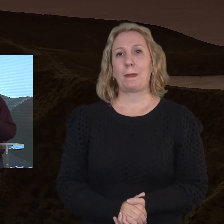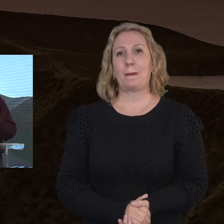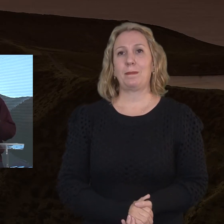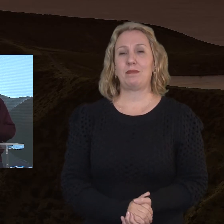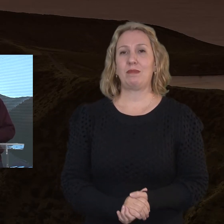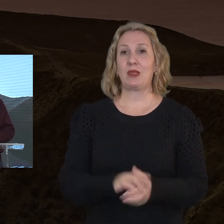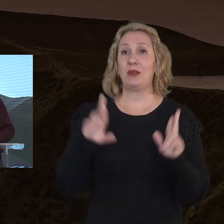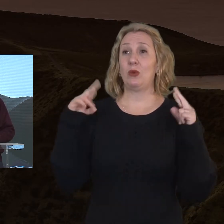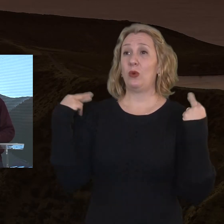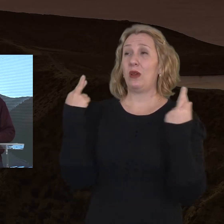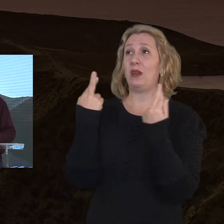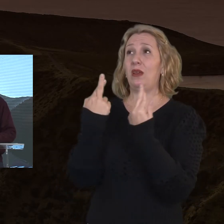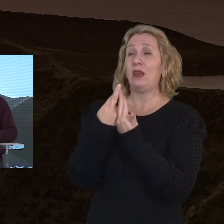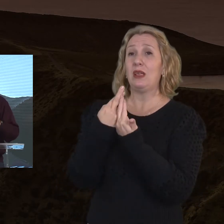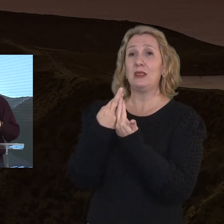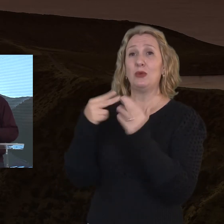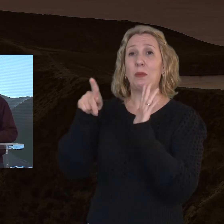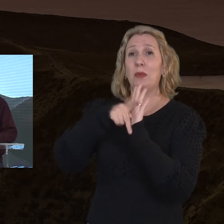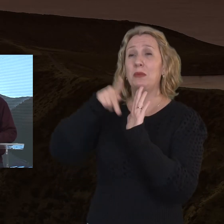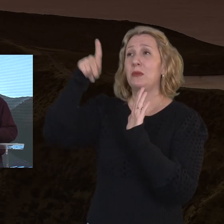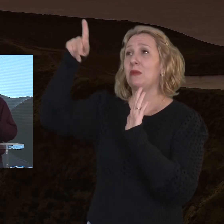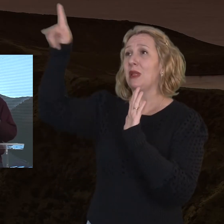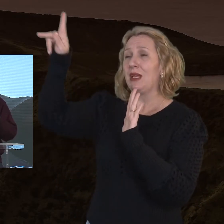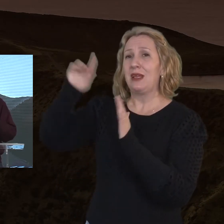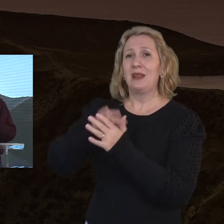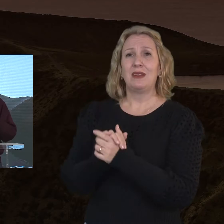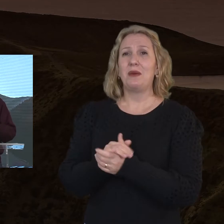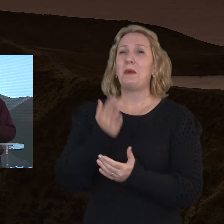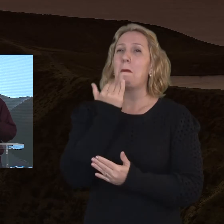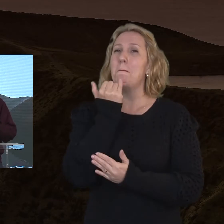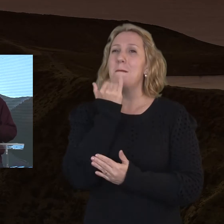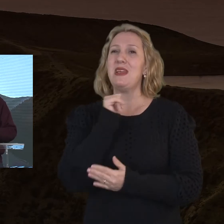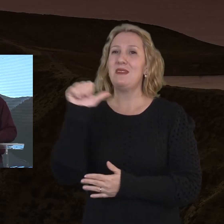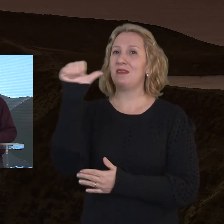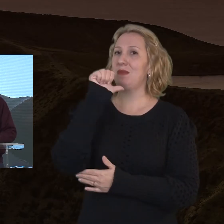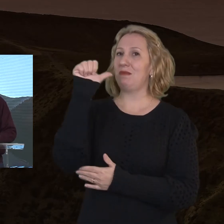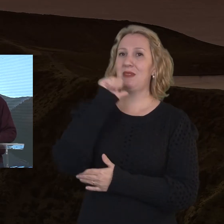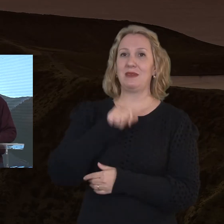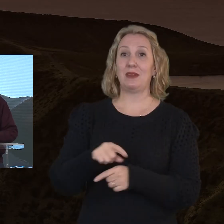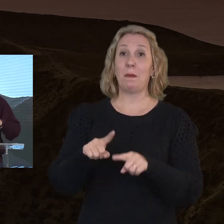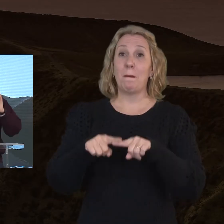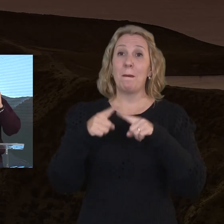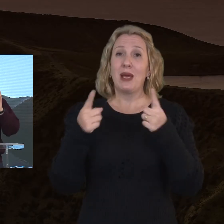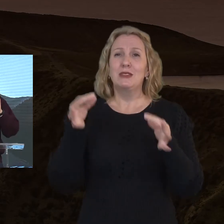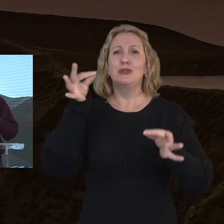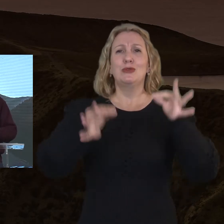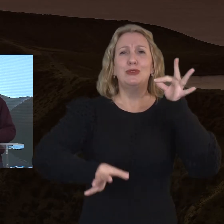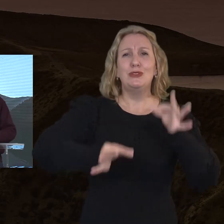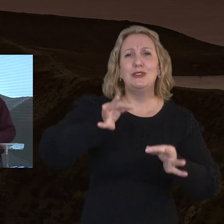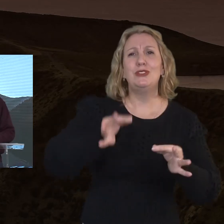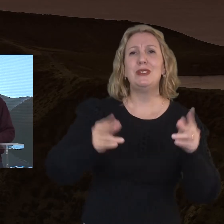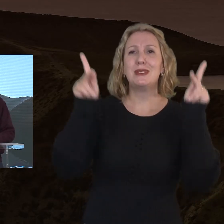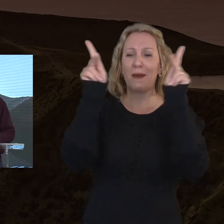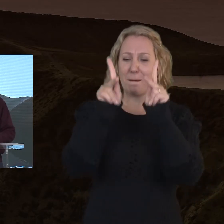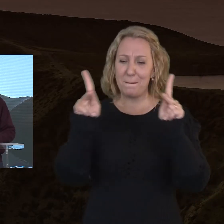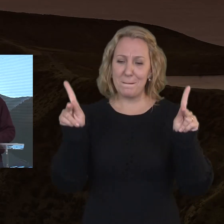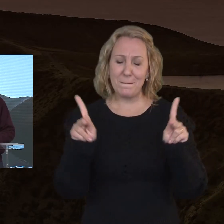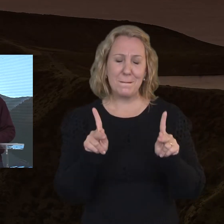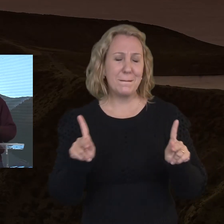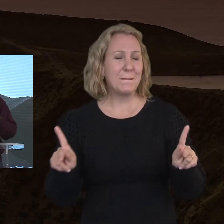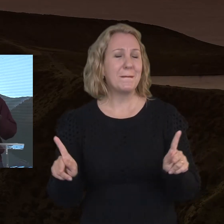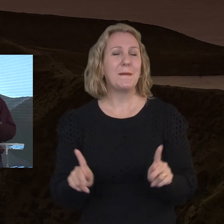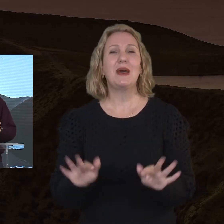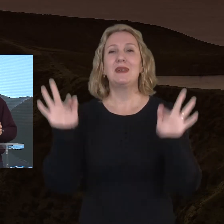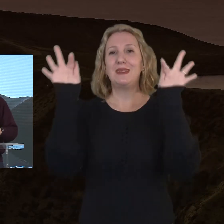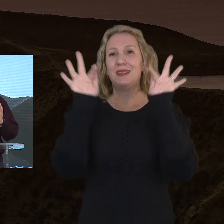e o reino de deus não é comida nem bebida mas justiça paz e alegria no espírito santo quando estamos encabeçadas em cristo